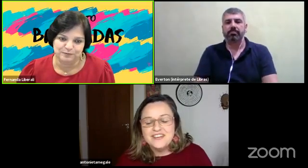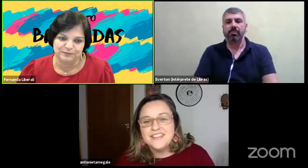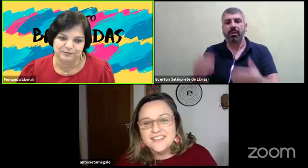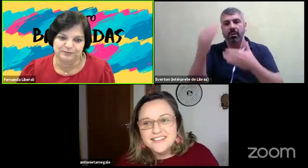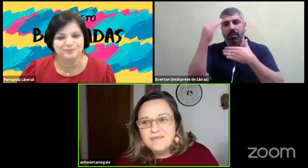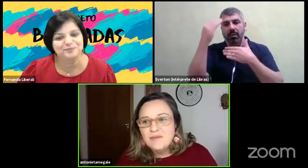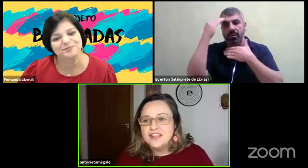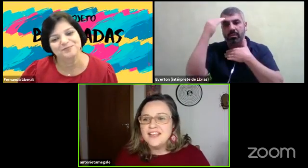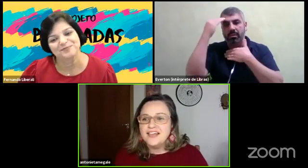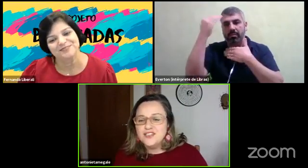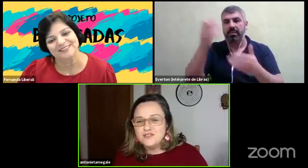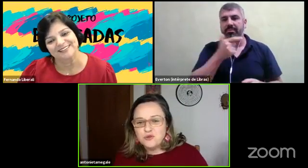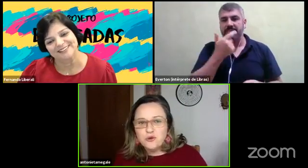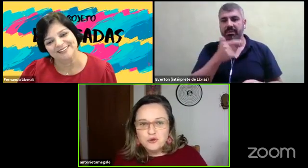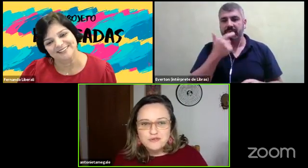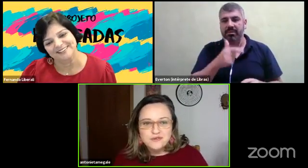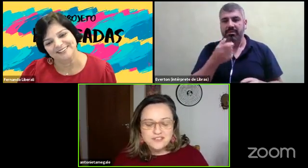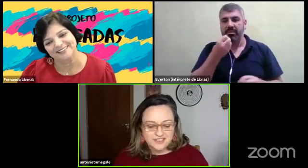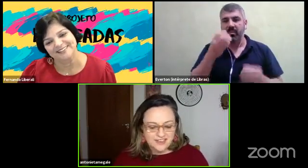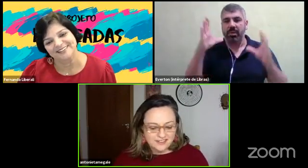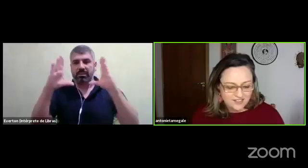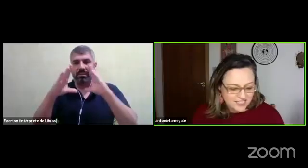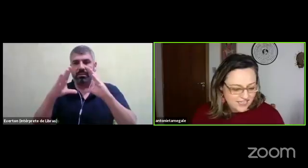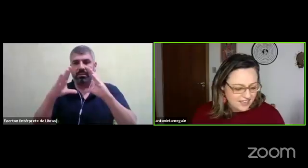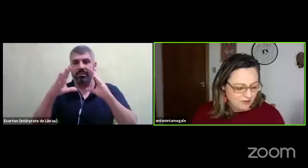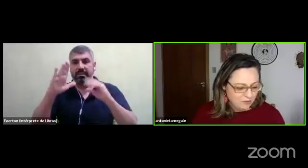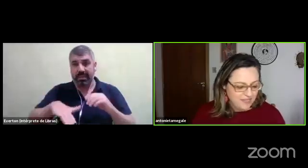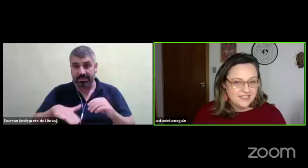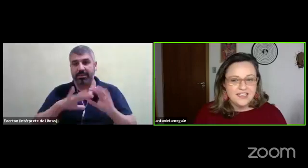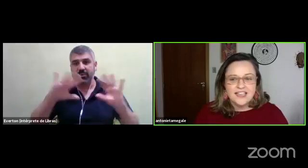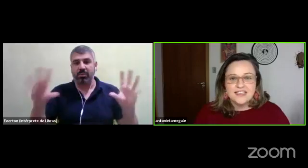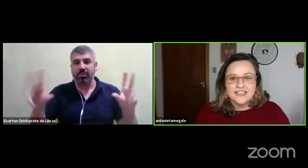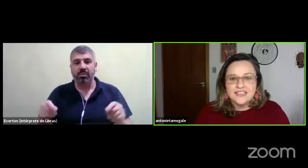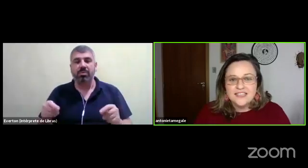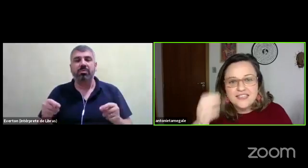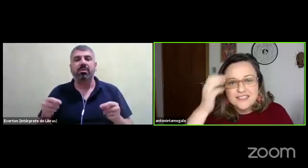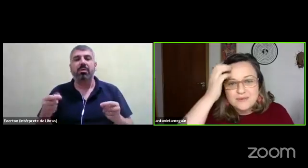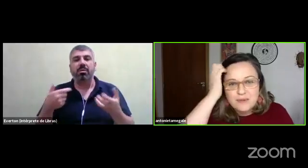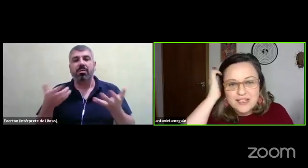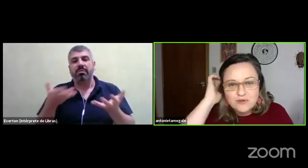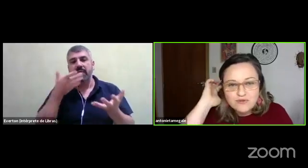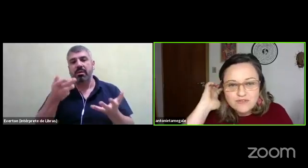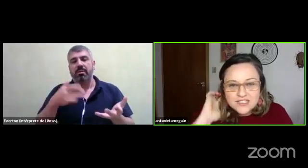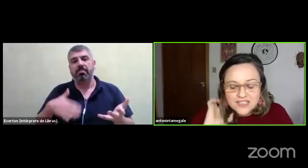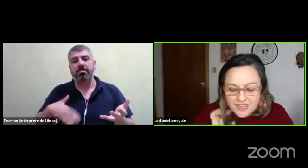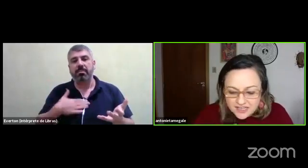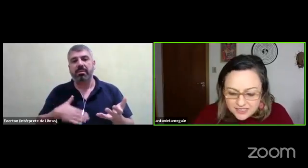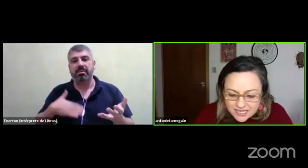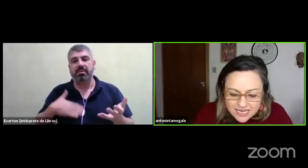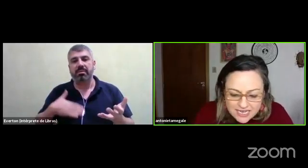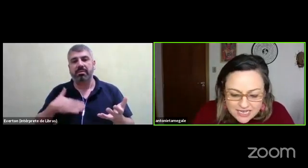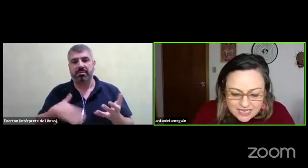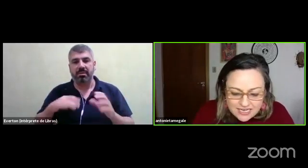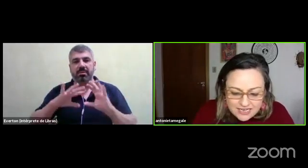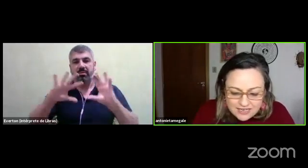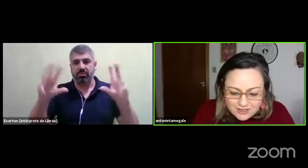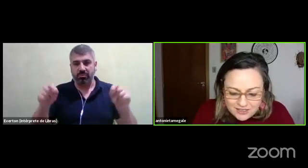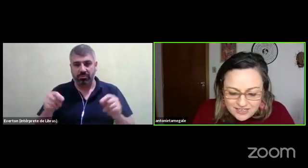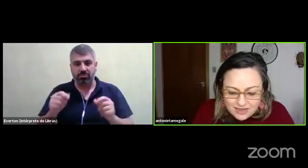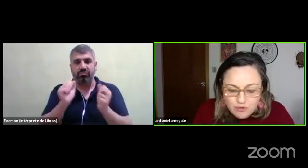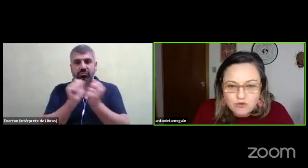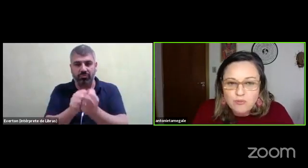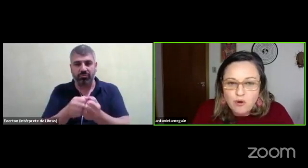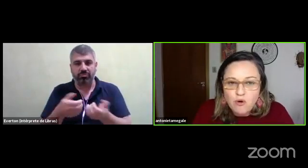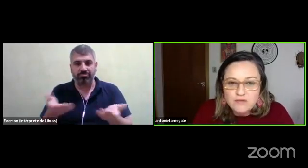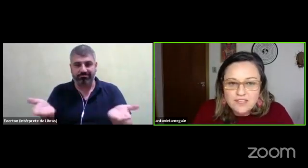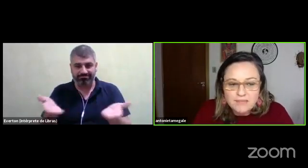Obrigada, Fernanda. Boa tarde a todos. Quero dizer que é um prazer estar aqui nesse momento com vocês e dizer